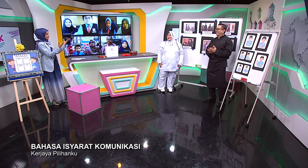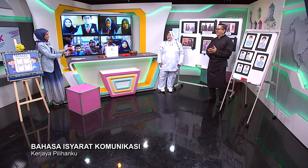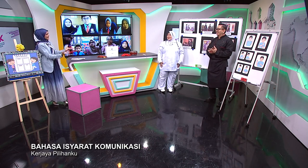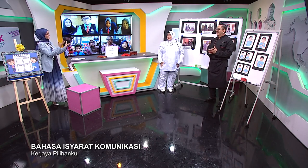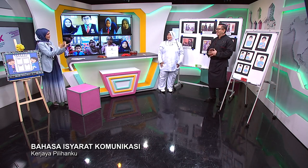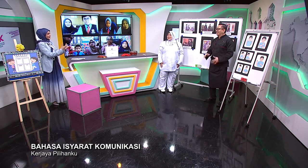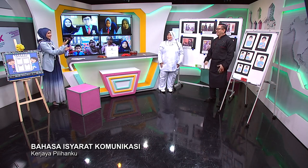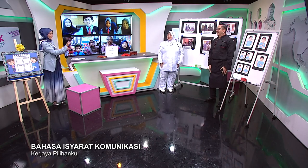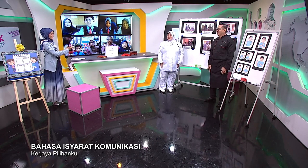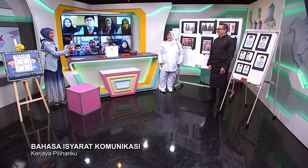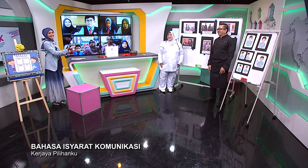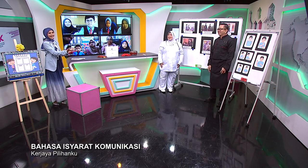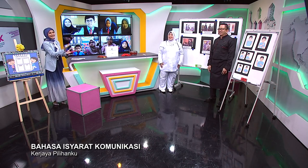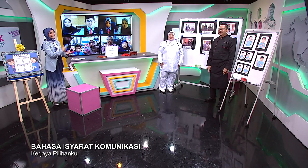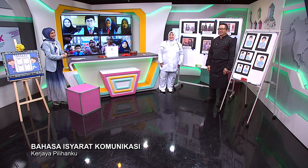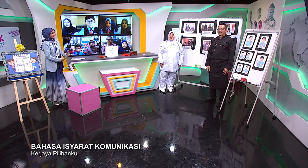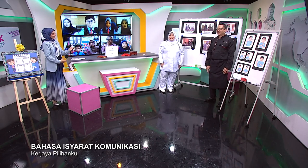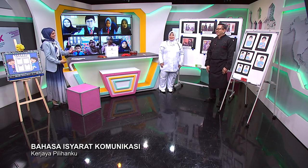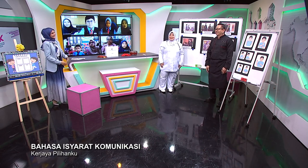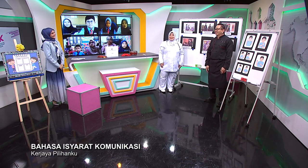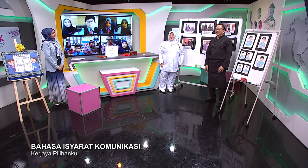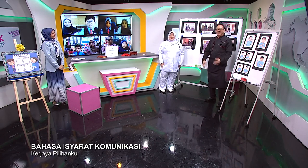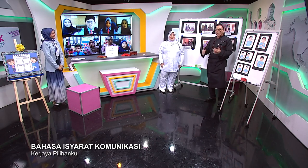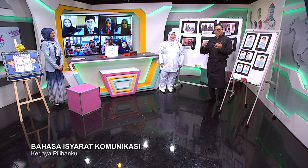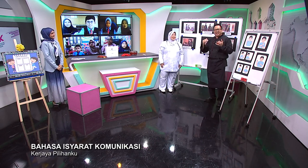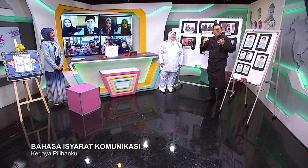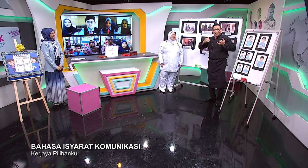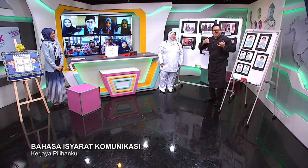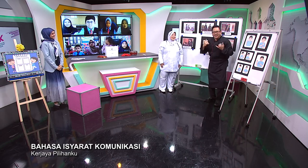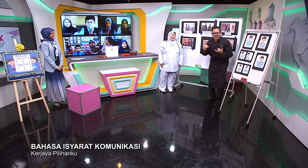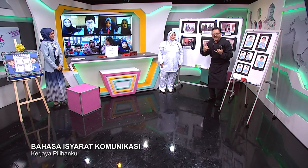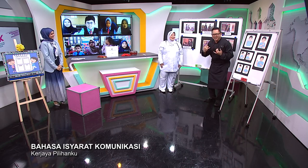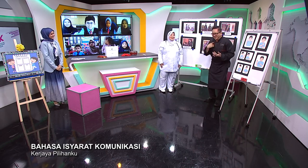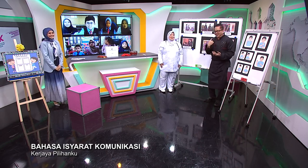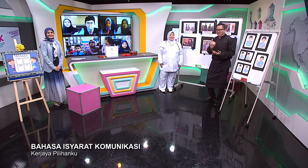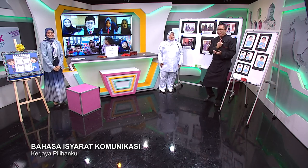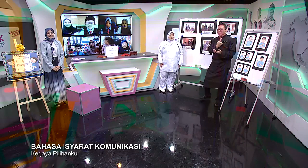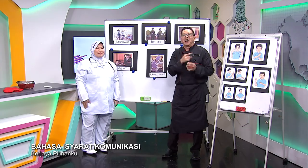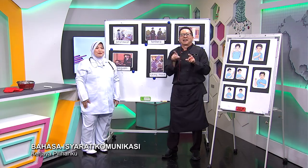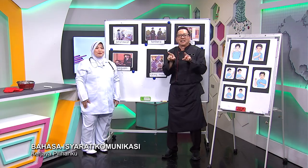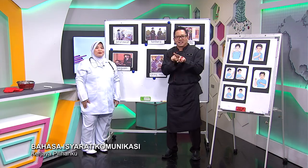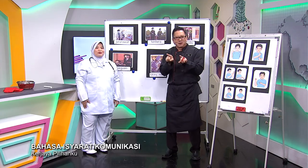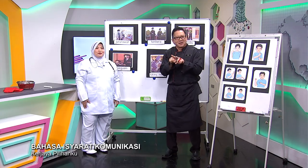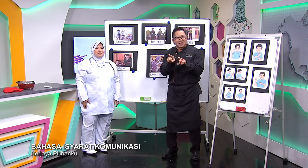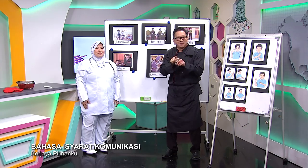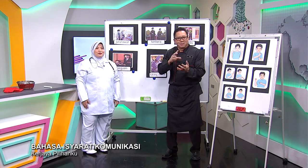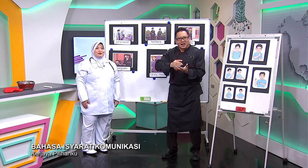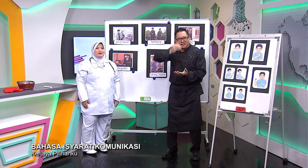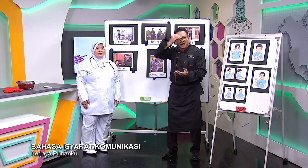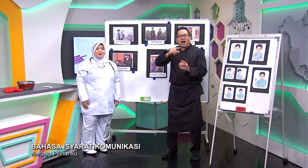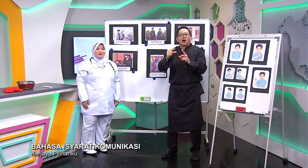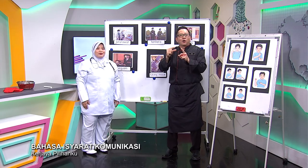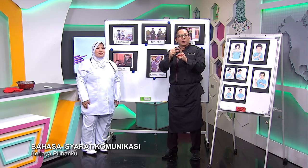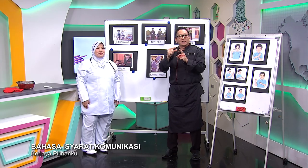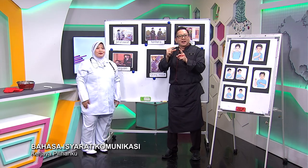Cikgu Ko, apa yang Cikgu Ko dan Cikgu Miza nak terangkan kali ini? Silakan. Okey, sekarang kita akan sama-sama